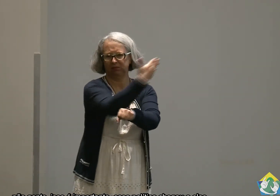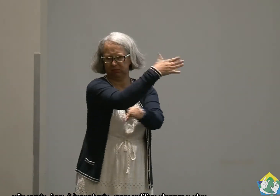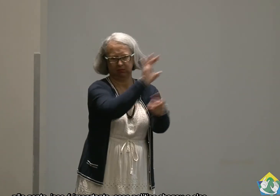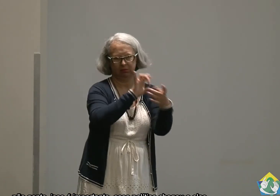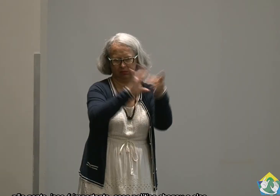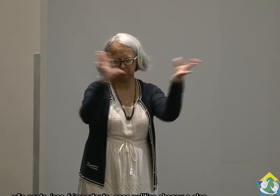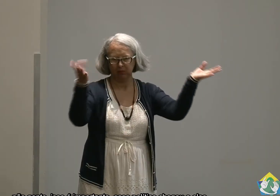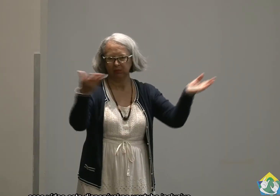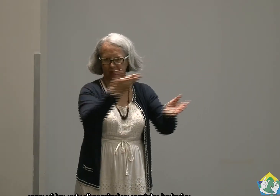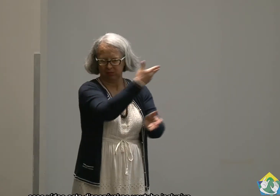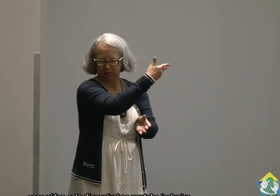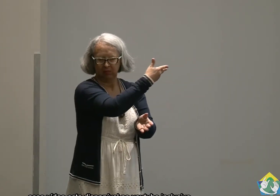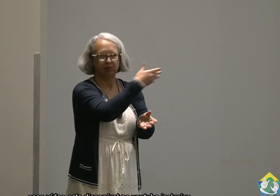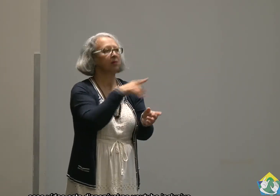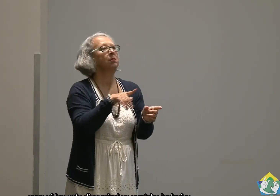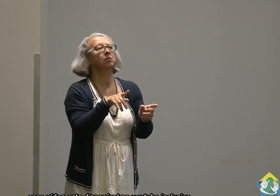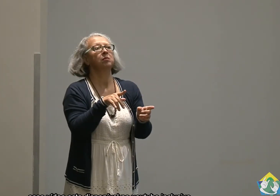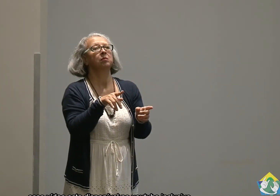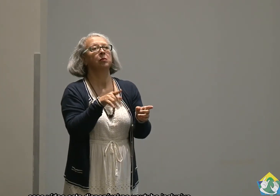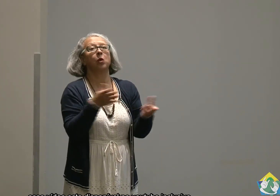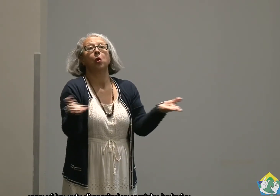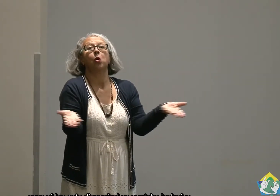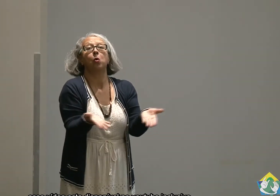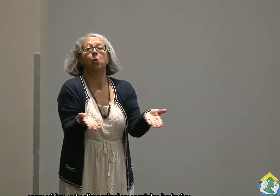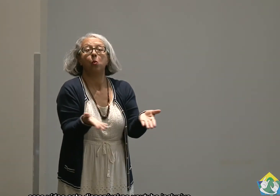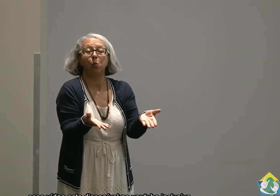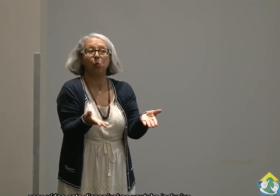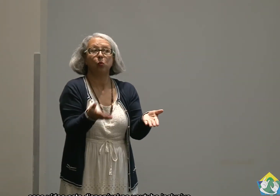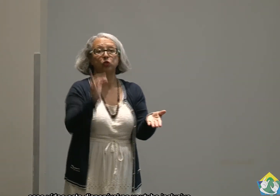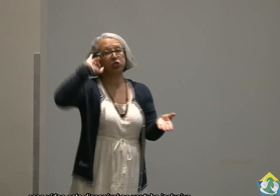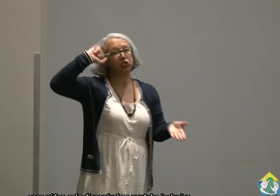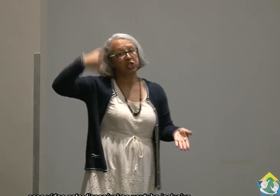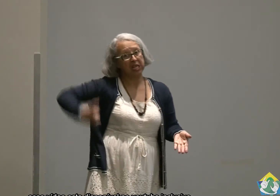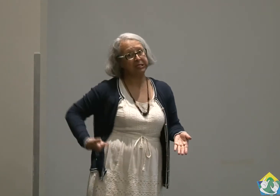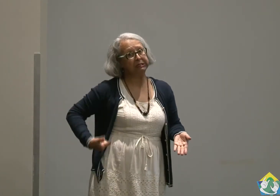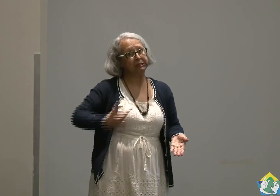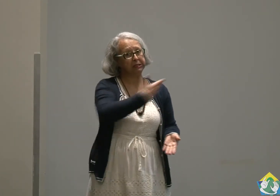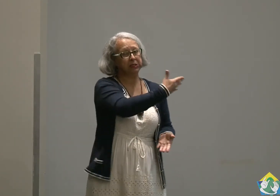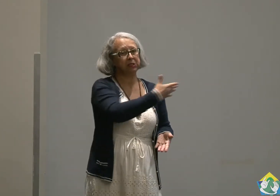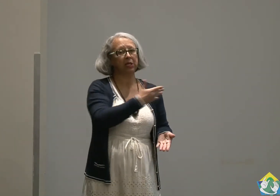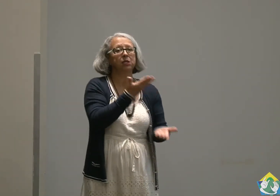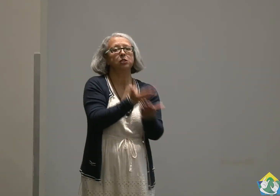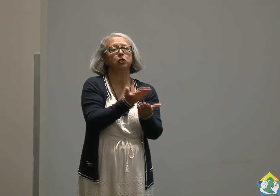a eles. Esse vídeo está disponível no YouTube, inclusive.